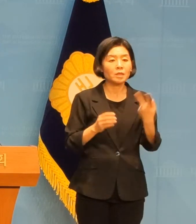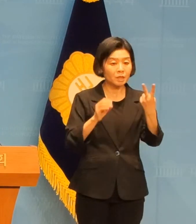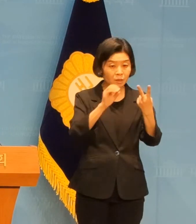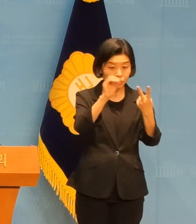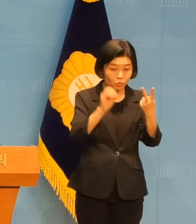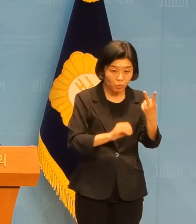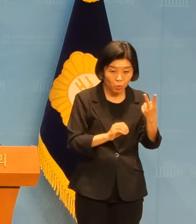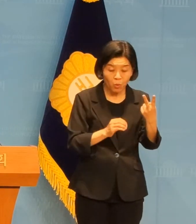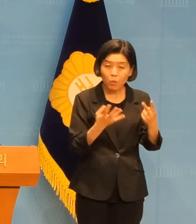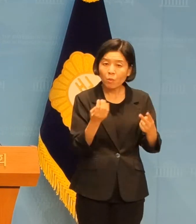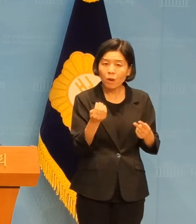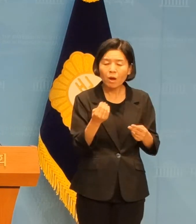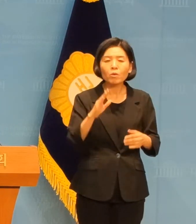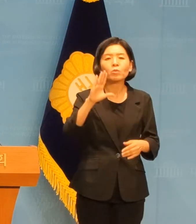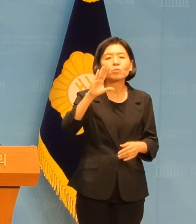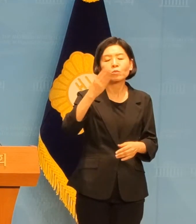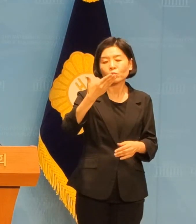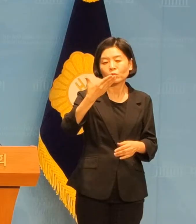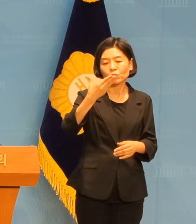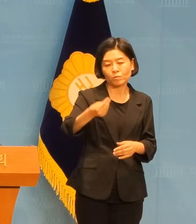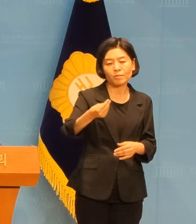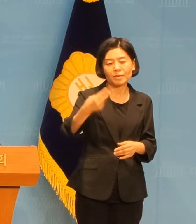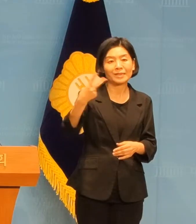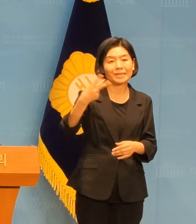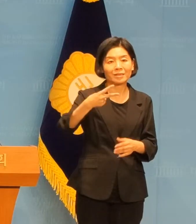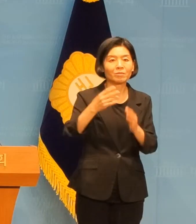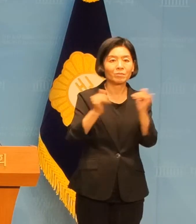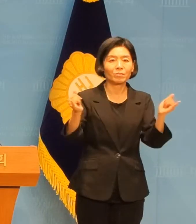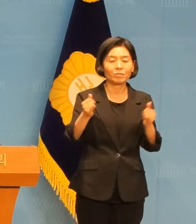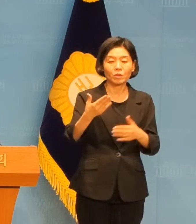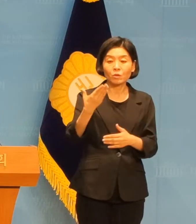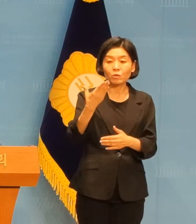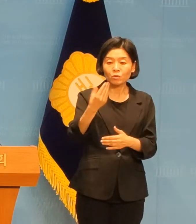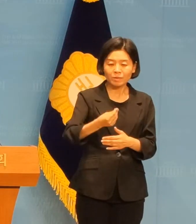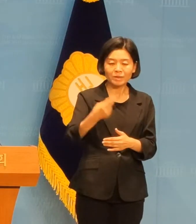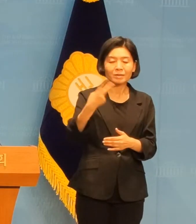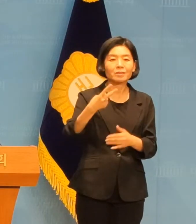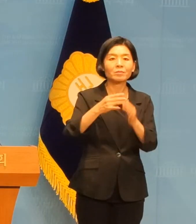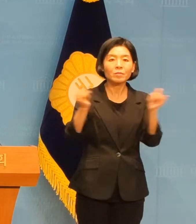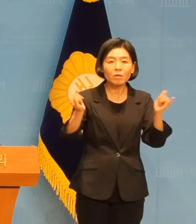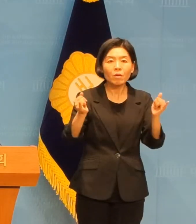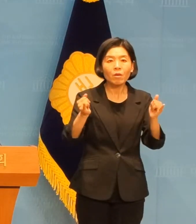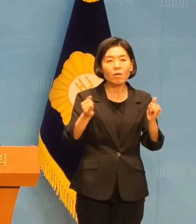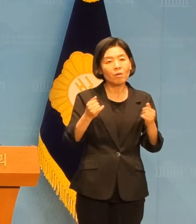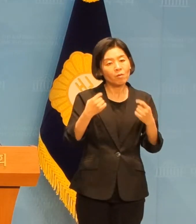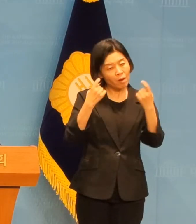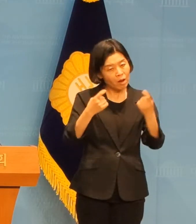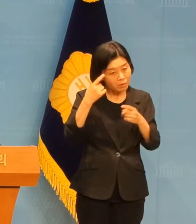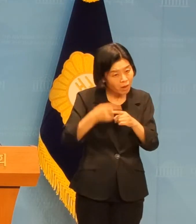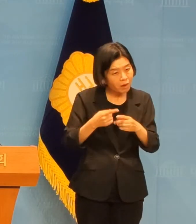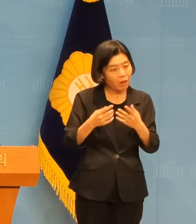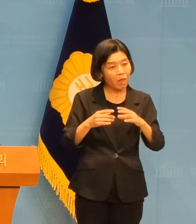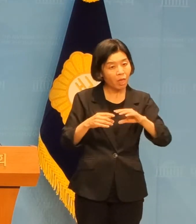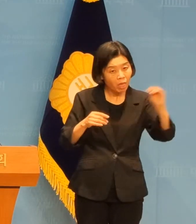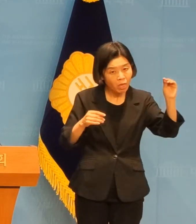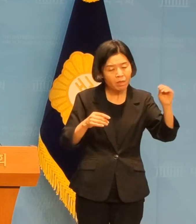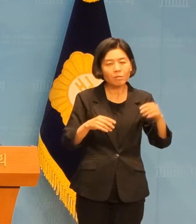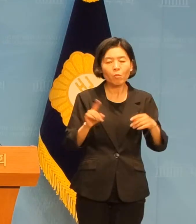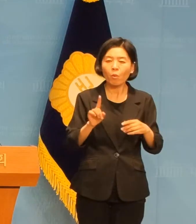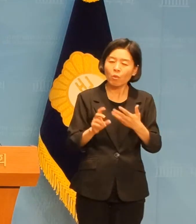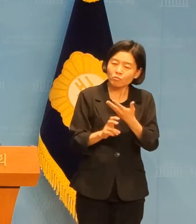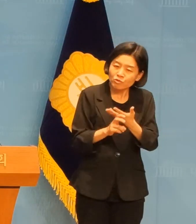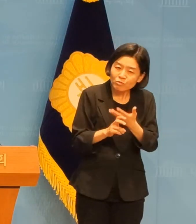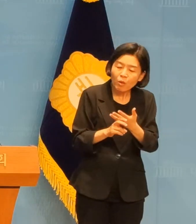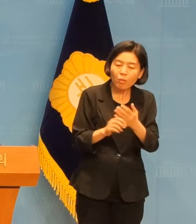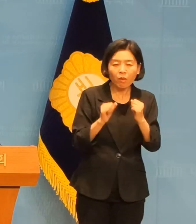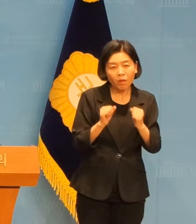2%면 9만 2천 명입니다. 9만 2천 명이 관광객을 이탈해서 불법 체류자가 될 때까지